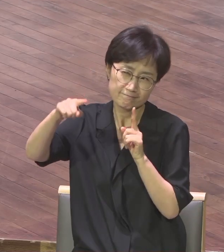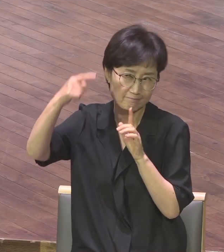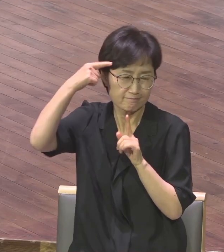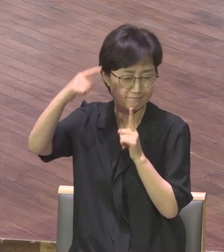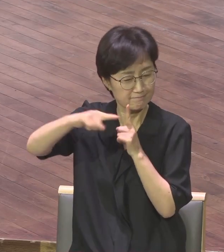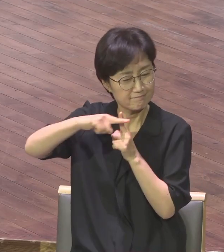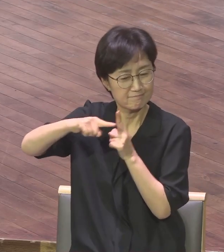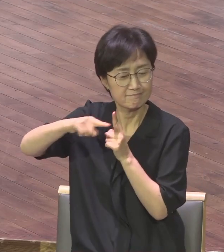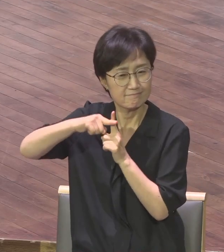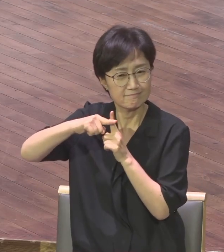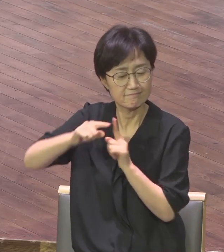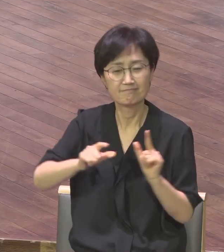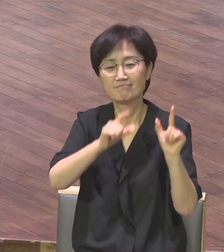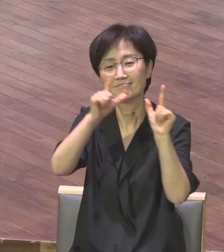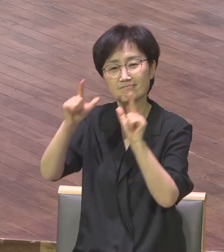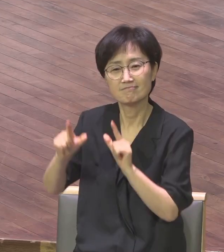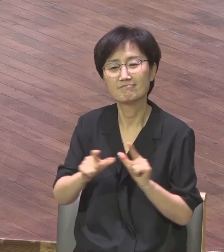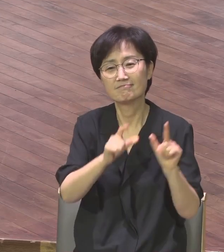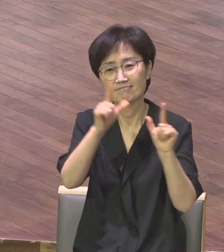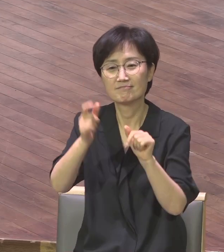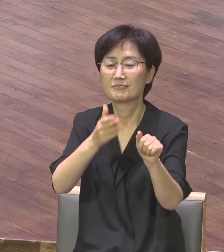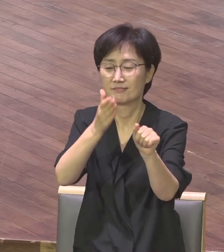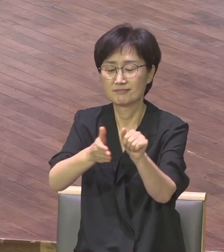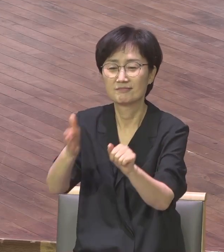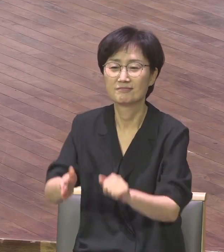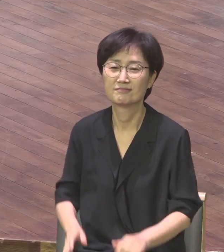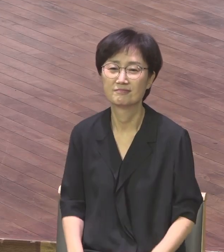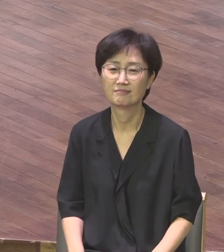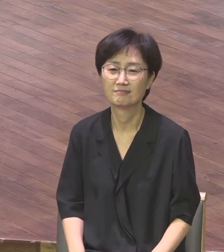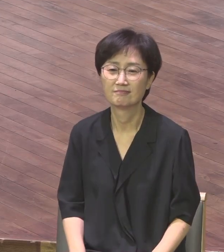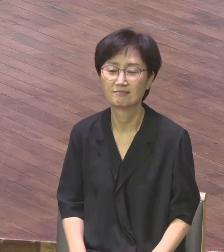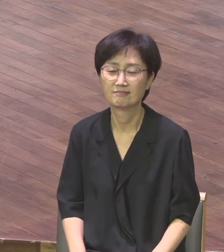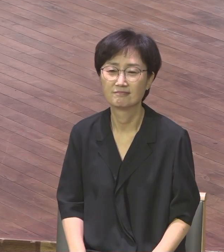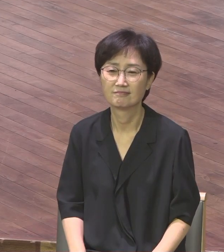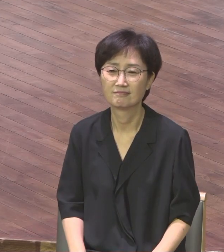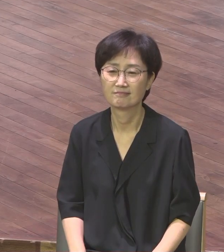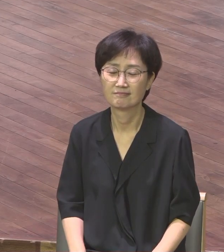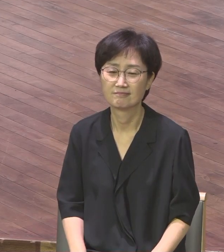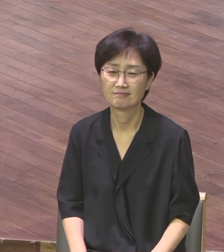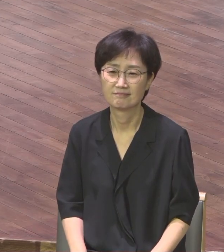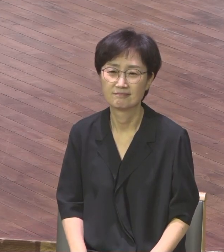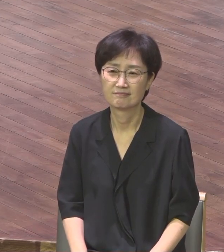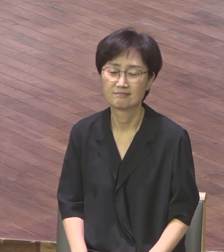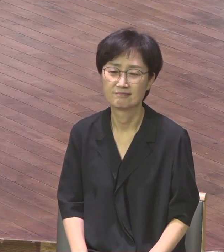마음으로 그렇게 살아가라. 아멘.